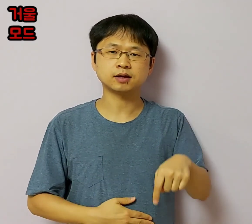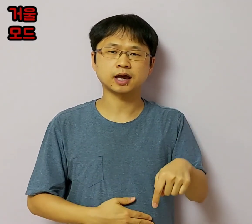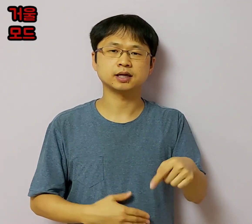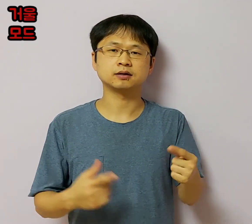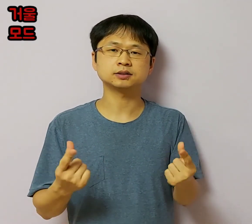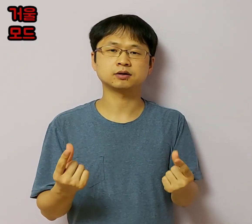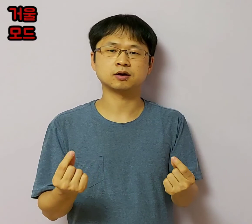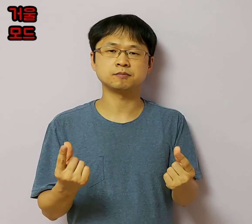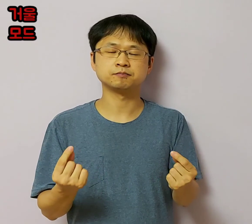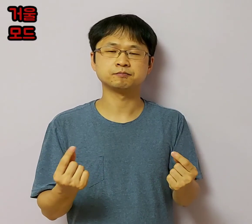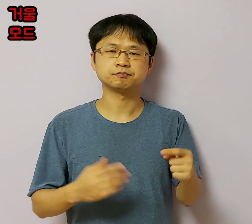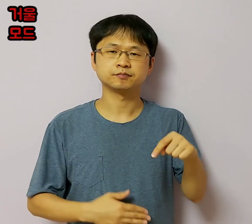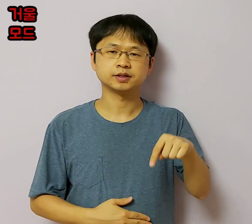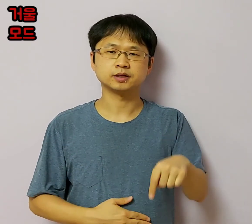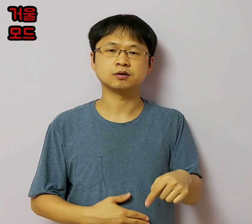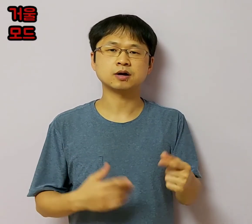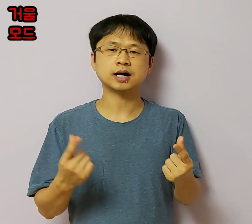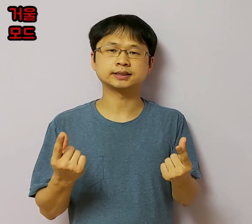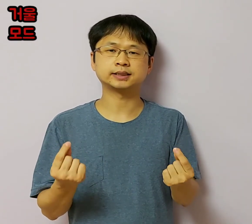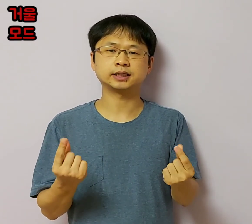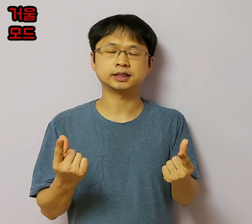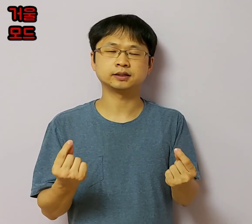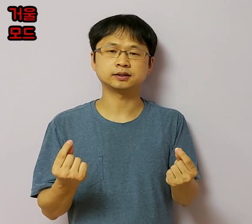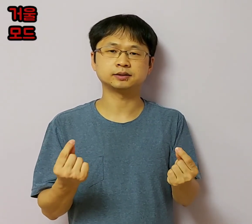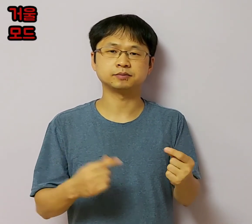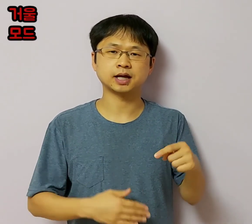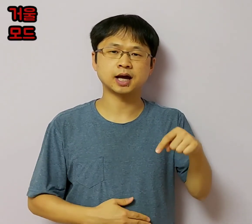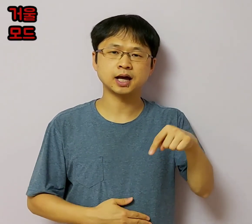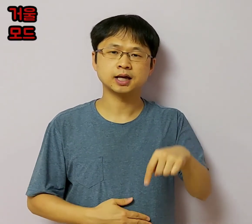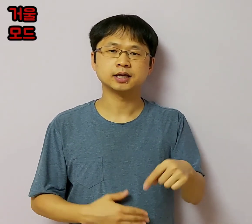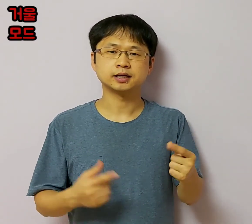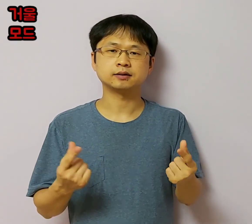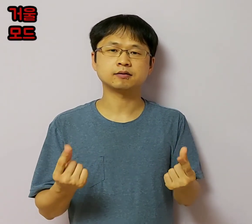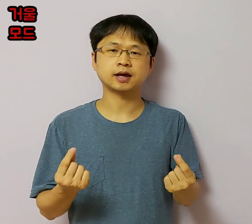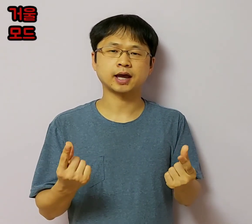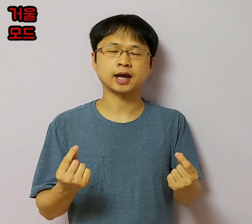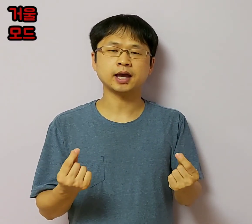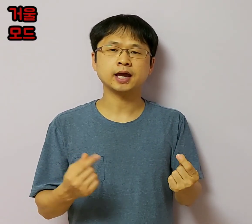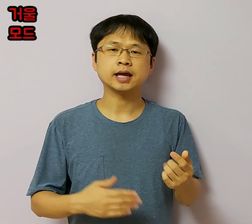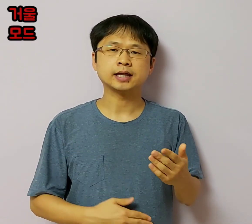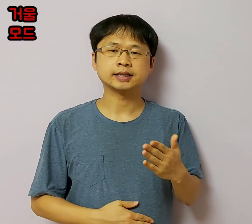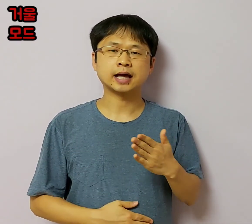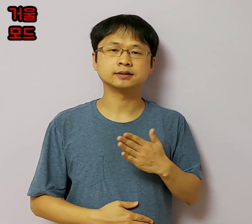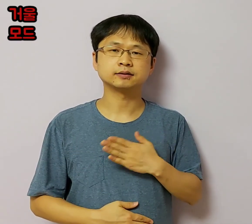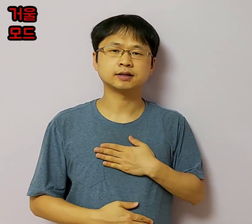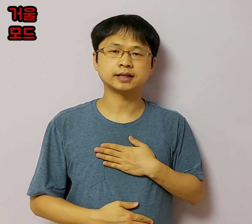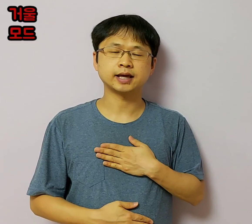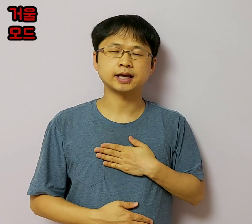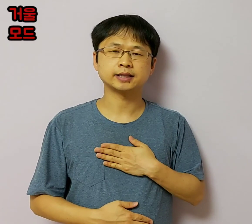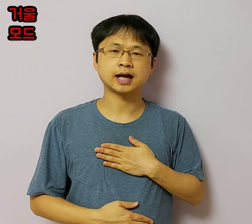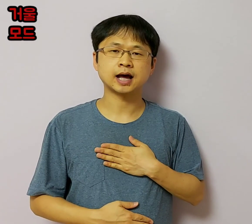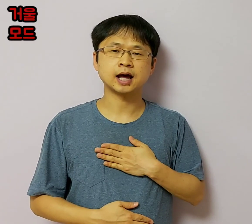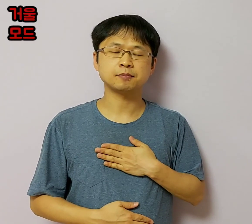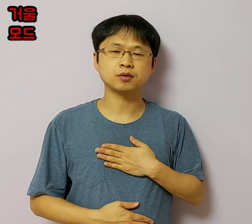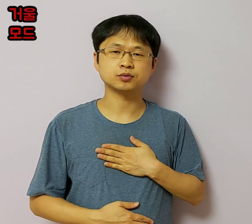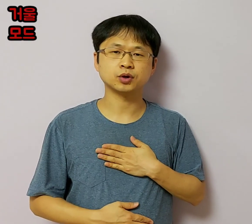이렇게 이것처럼 이것과 같이 이런 뜻입니다. 이렇게 나는 떠나네 나